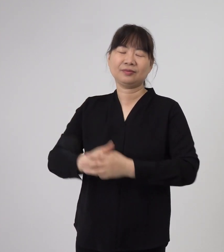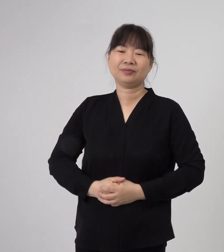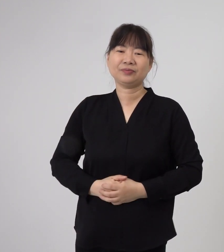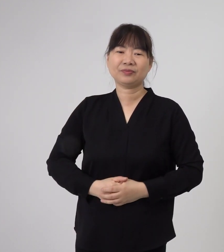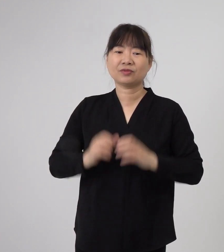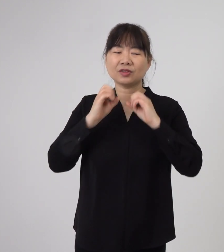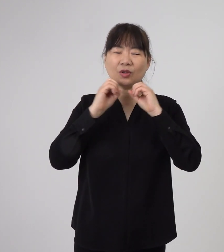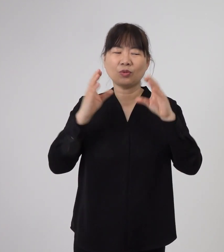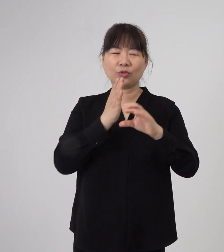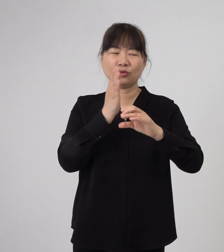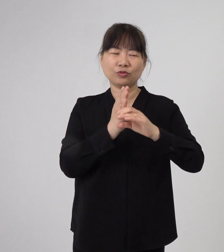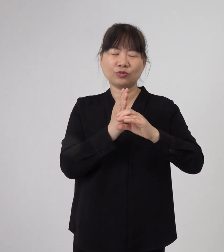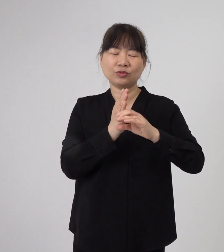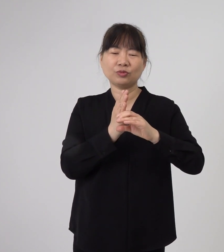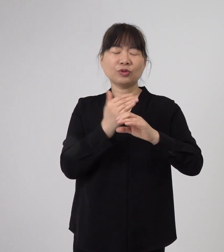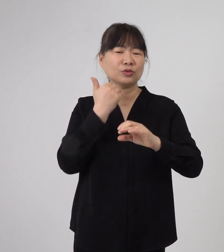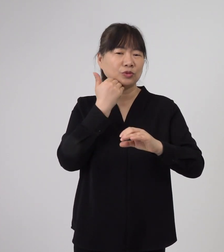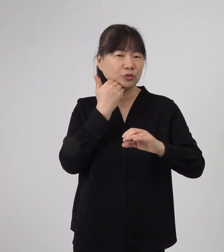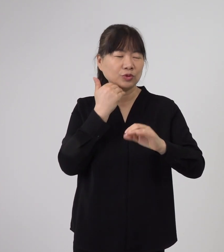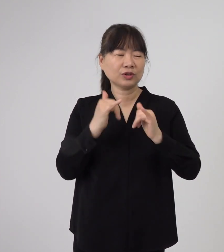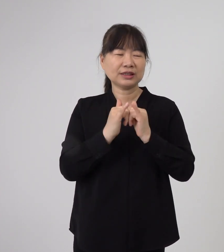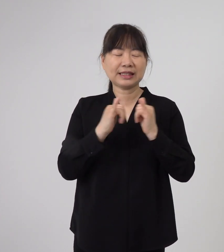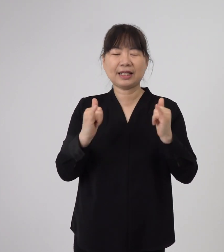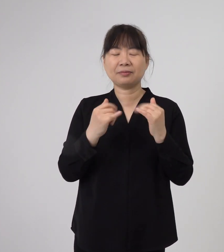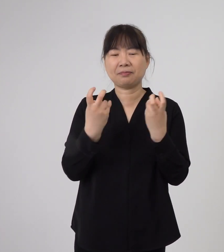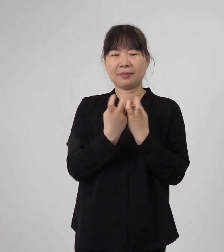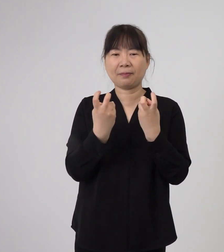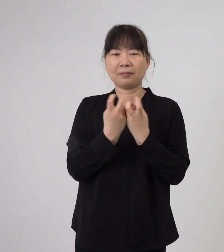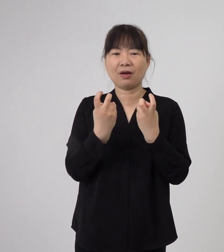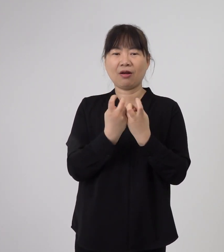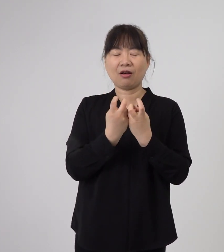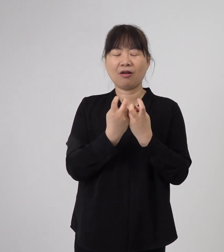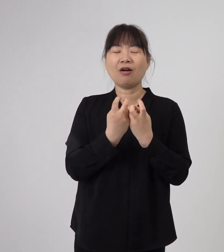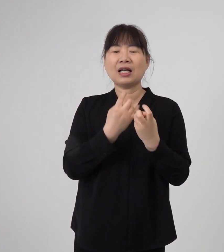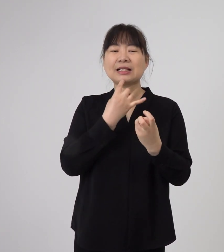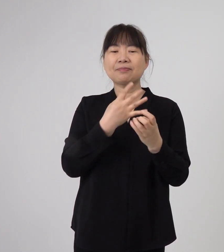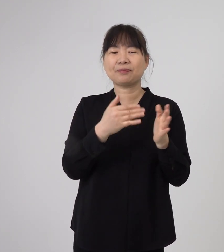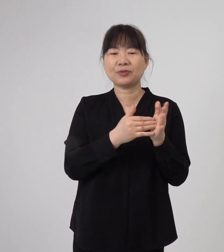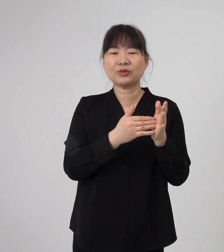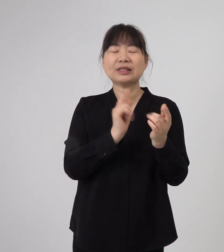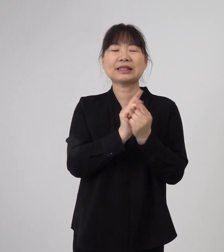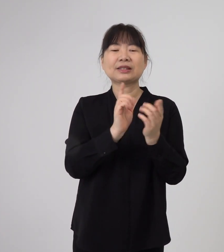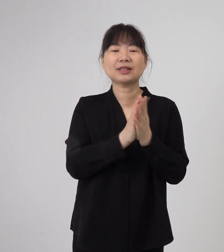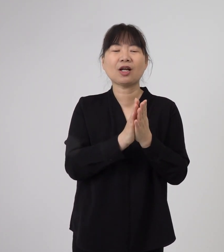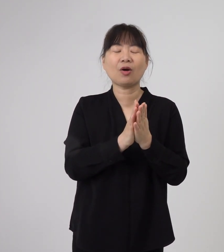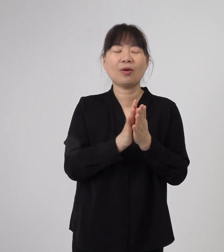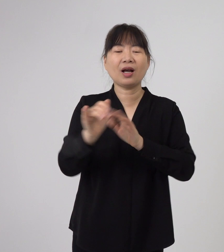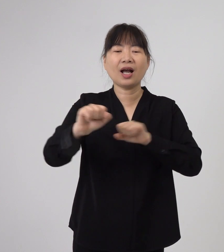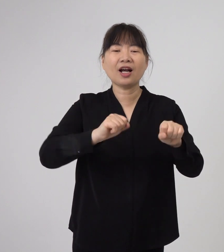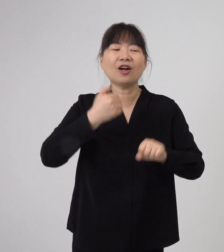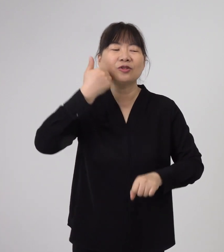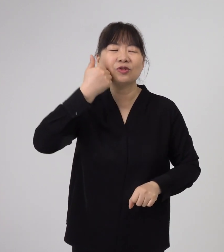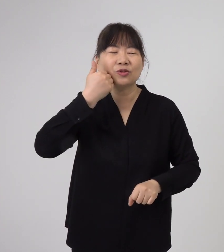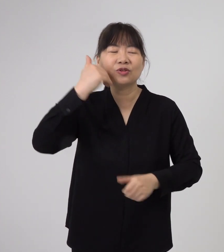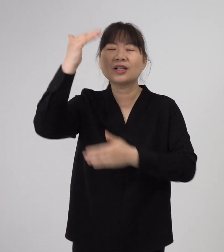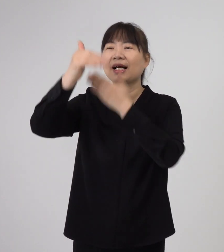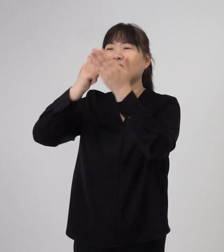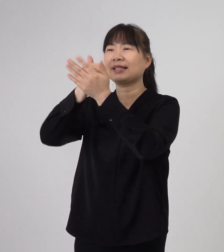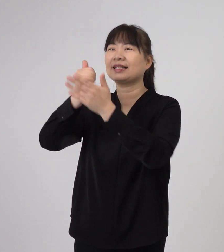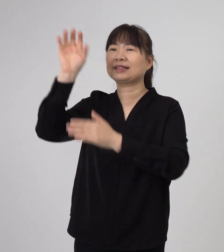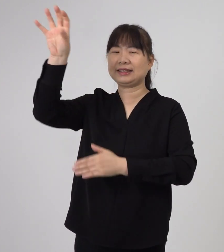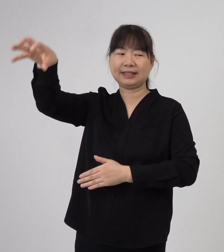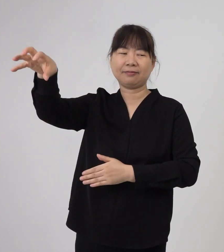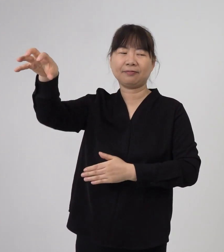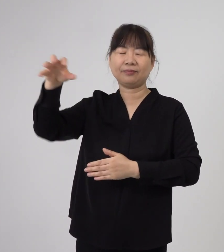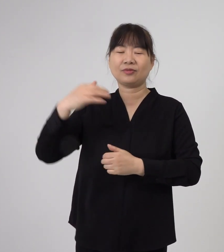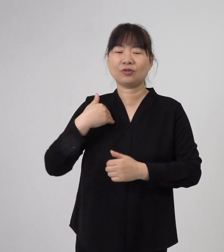전도의 주체는 사람은 방법일 뿐이지 하나님이 하시는 거예요. 우리 인간의